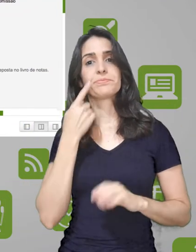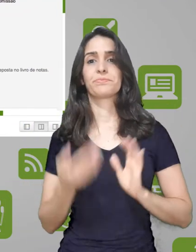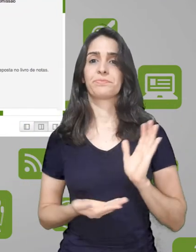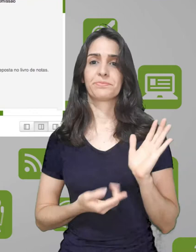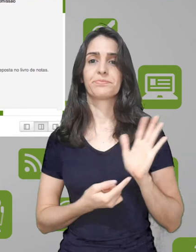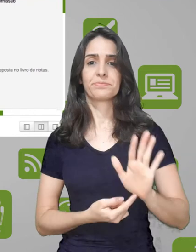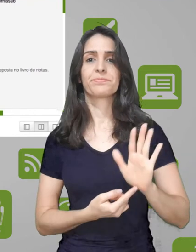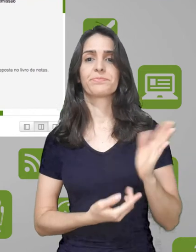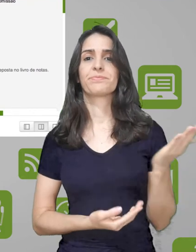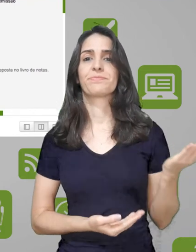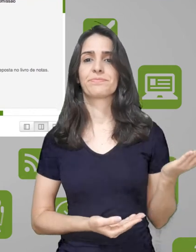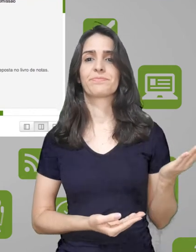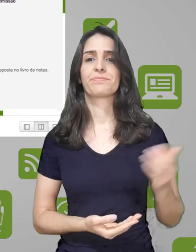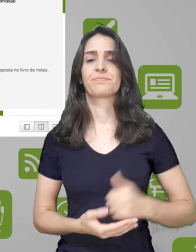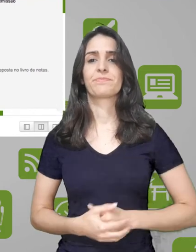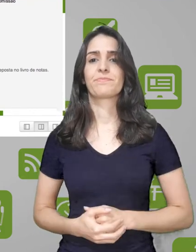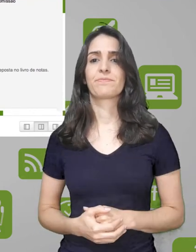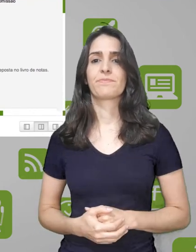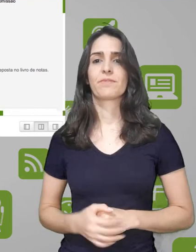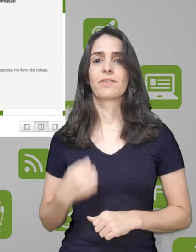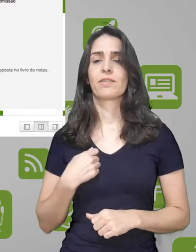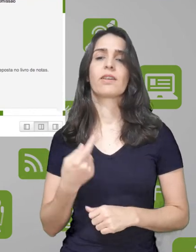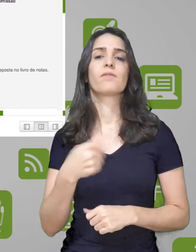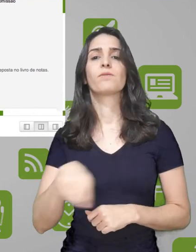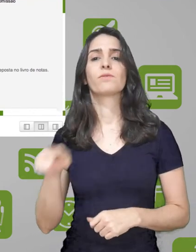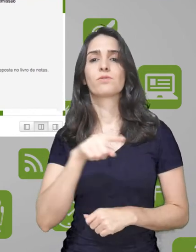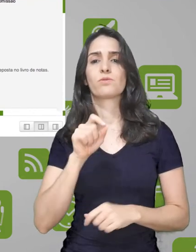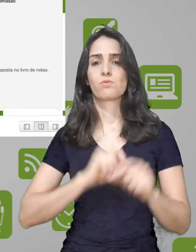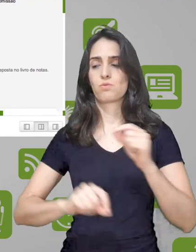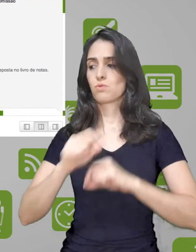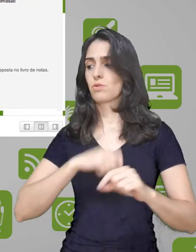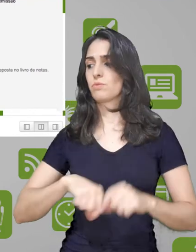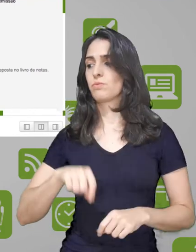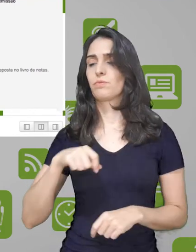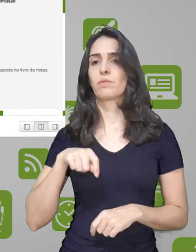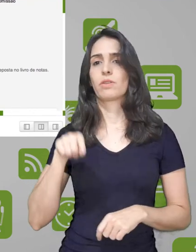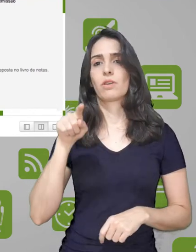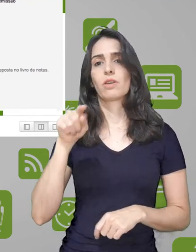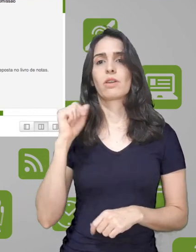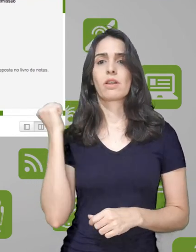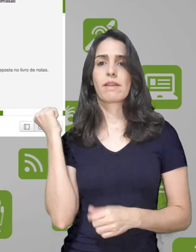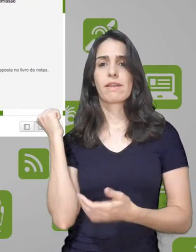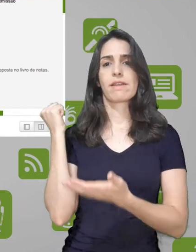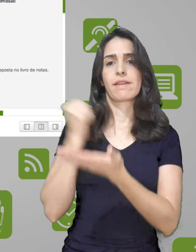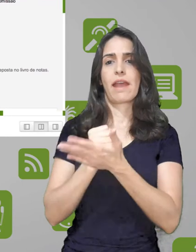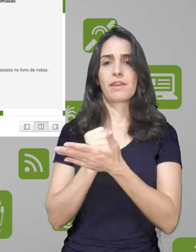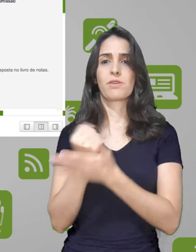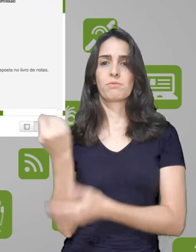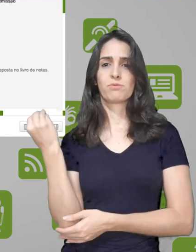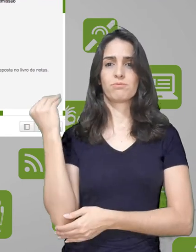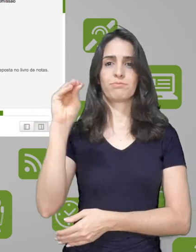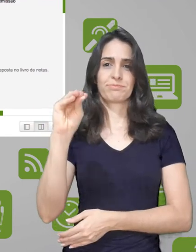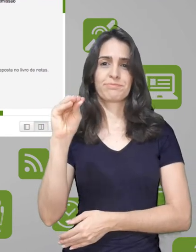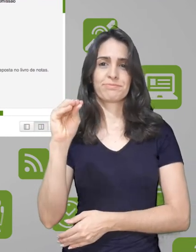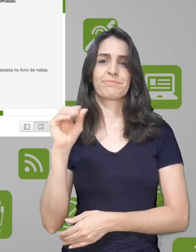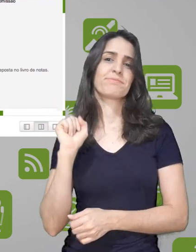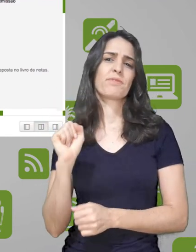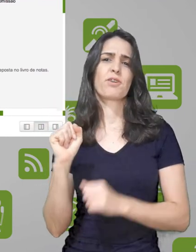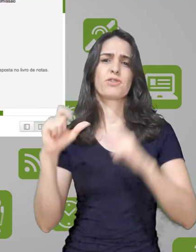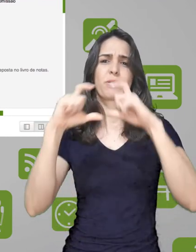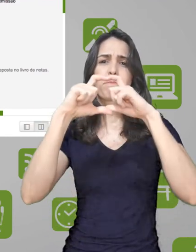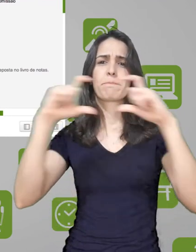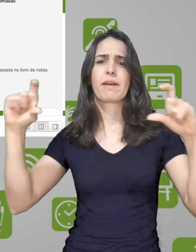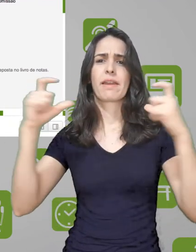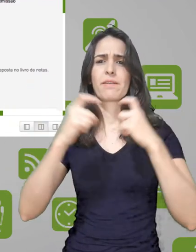já deixei uns aqui para você ver essa funcionalidade é que é o do carimbinho E você pode escolher pode criar um código com